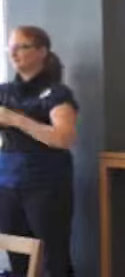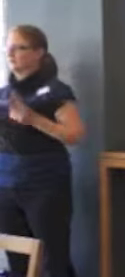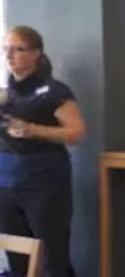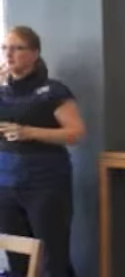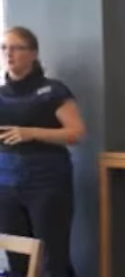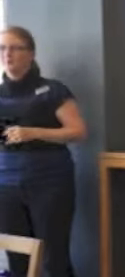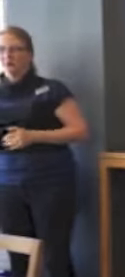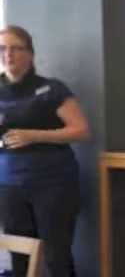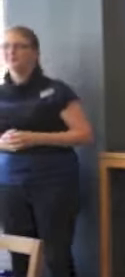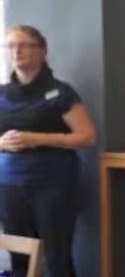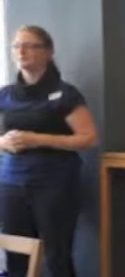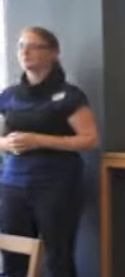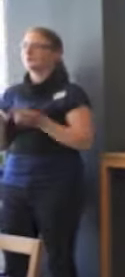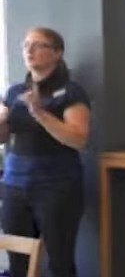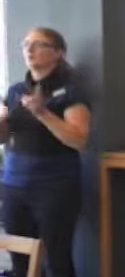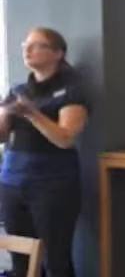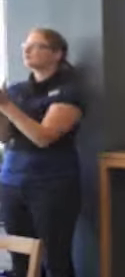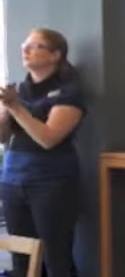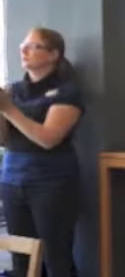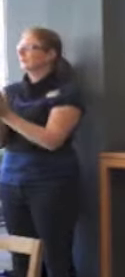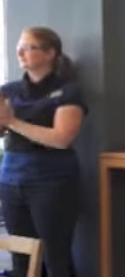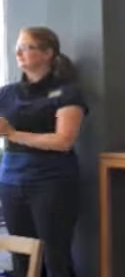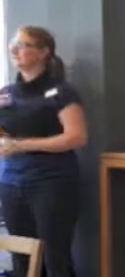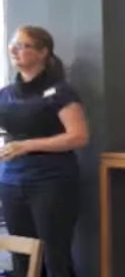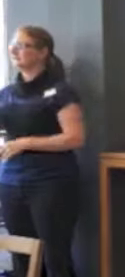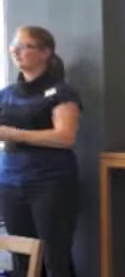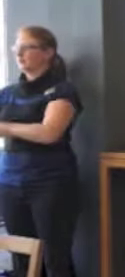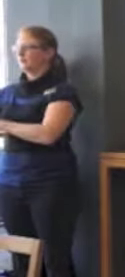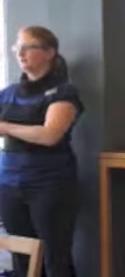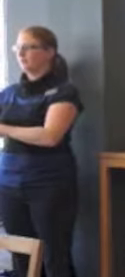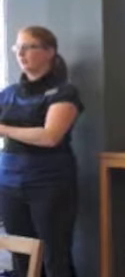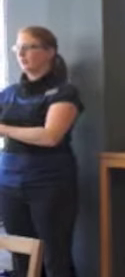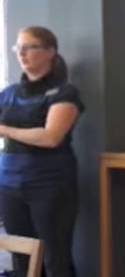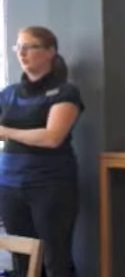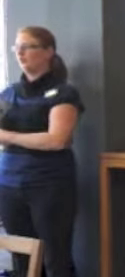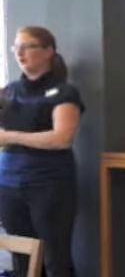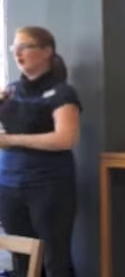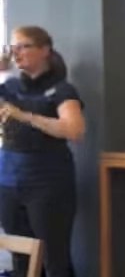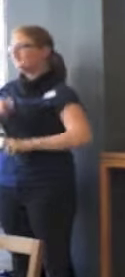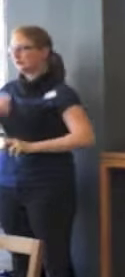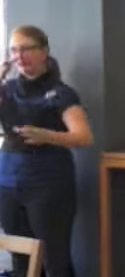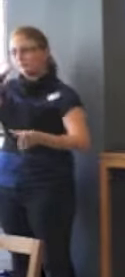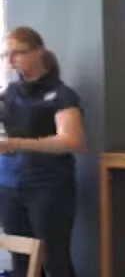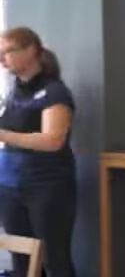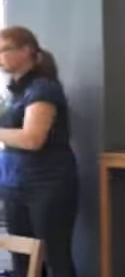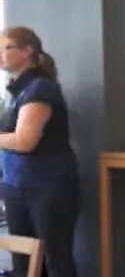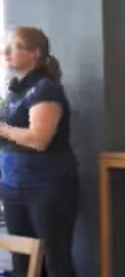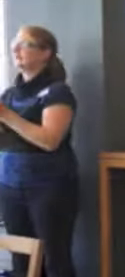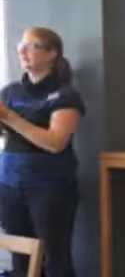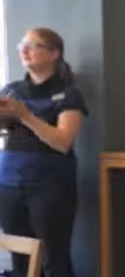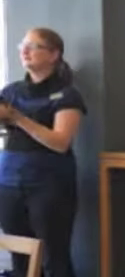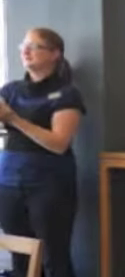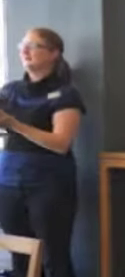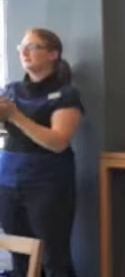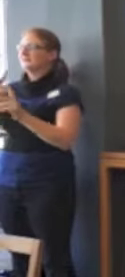idag. Och även skolans ansvar och roll har vi forskare som sysslar med inom samhällsentreprenörskap